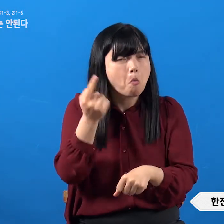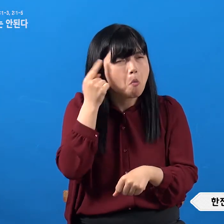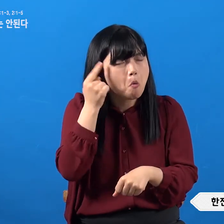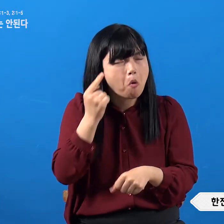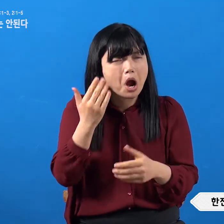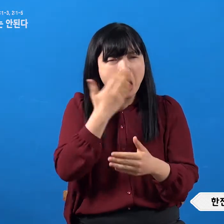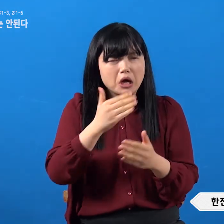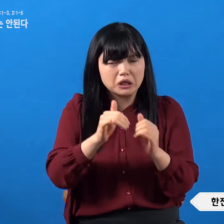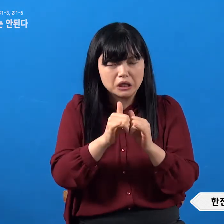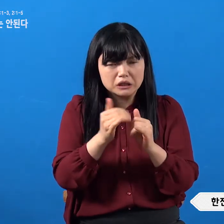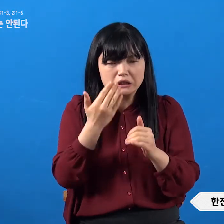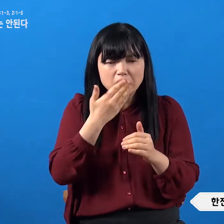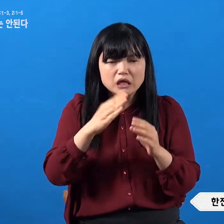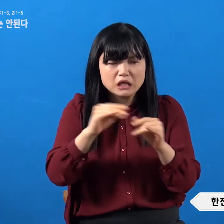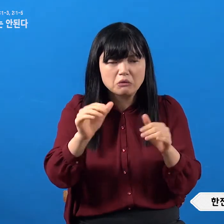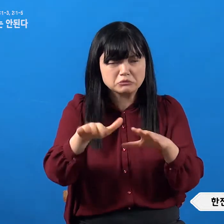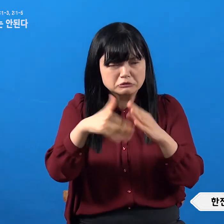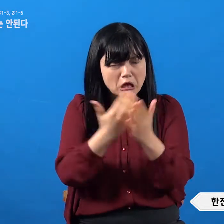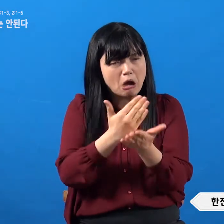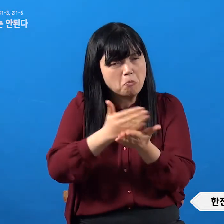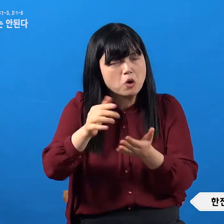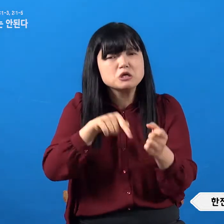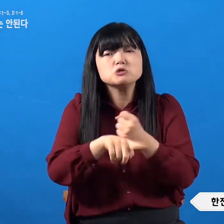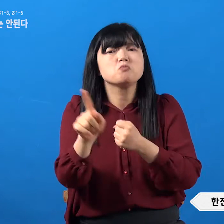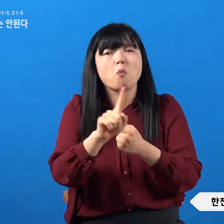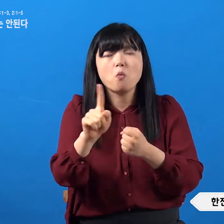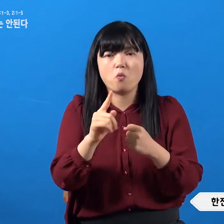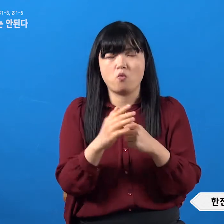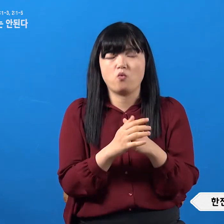가나안 백성들을 다 몰아내라고 하실까?